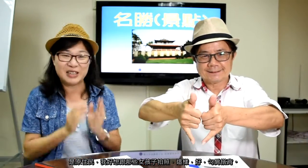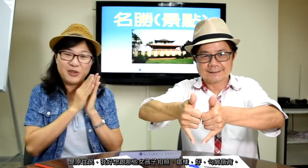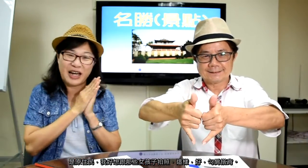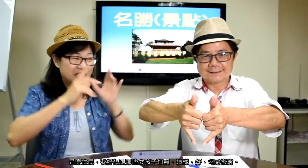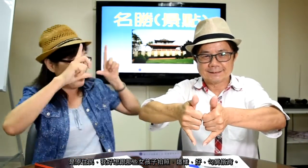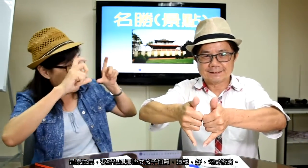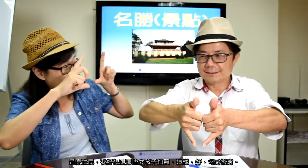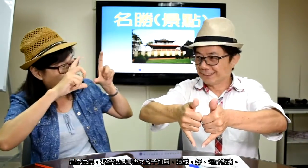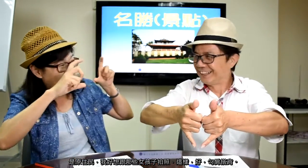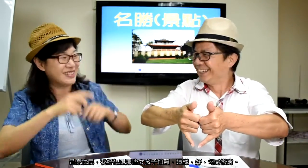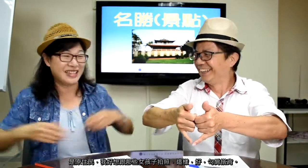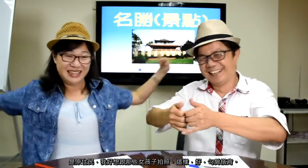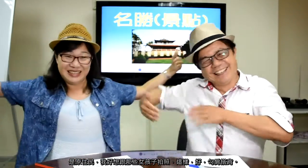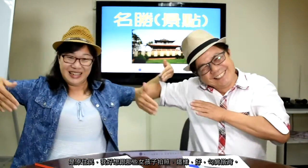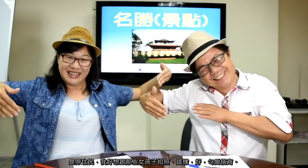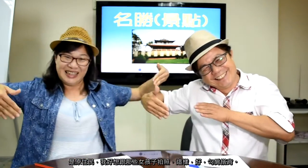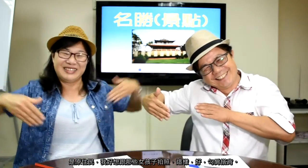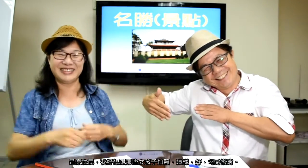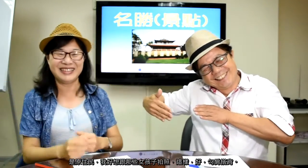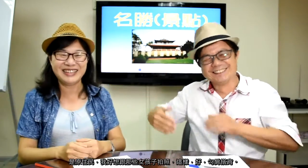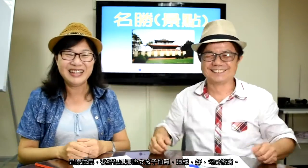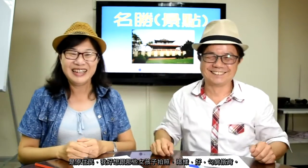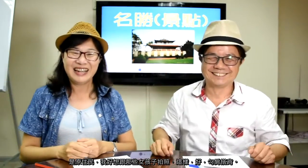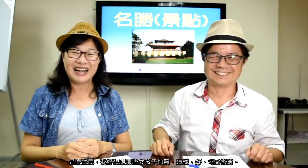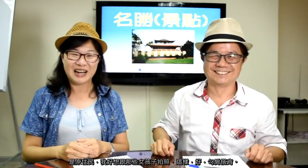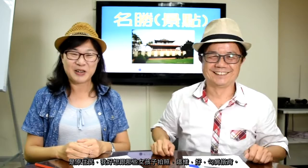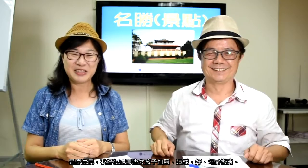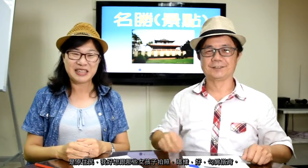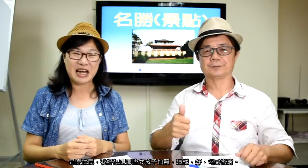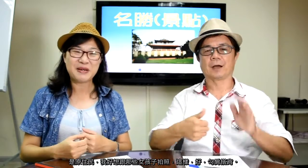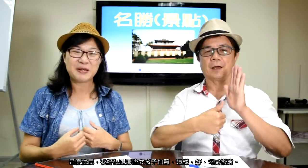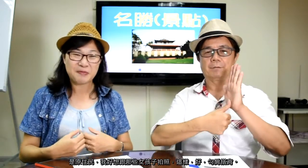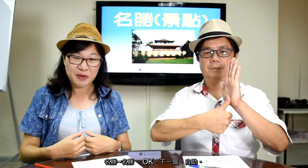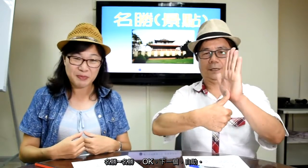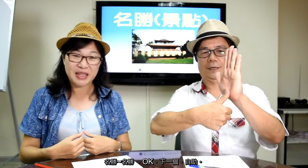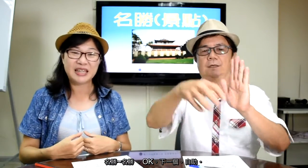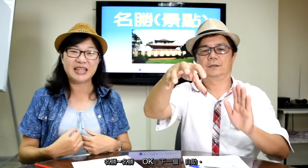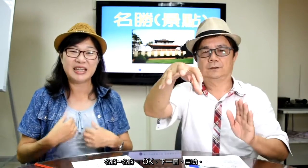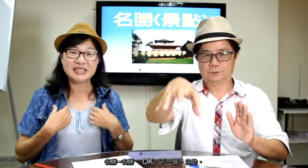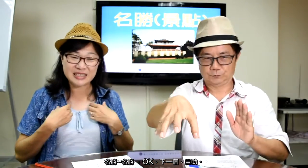些女孩子拍照的，这样的，好，勾肩搭背，名